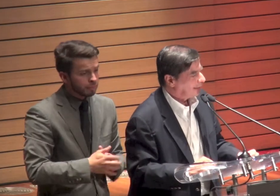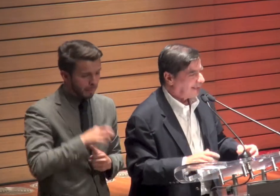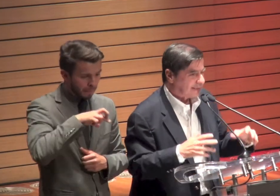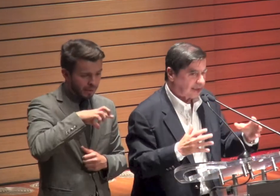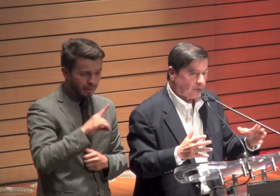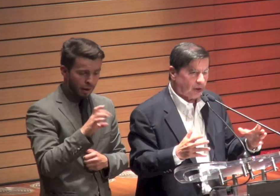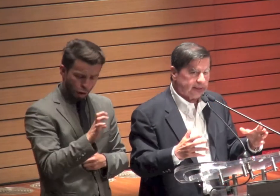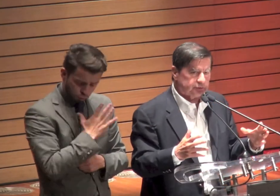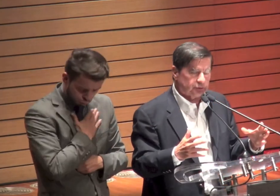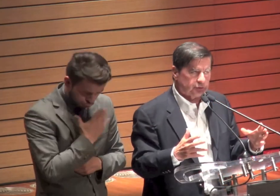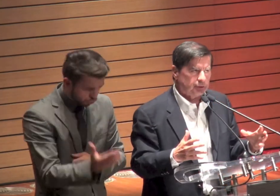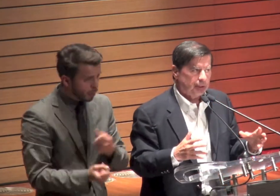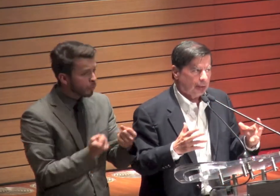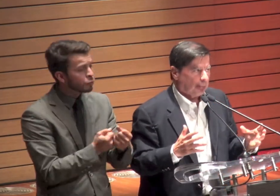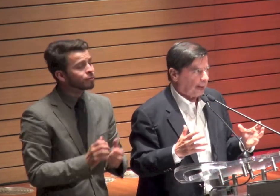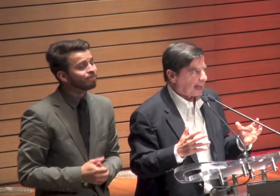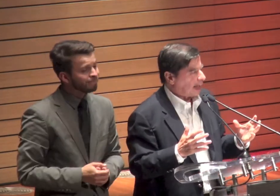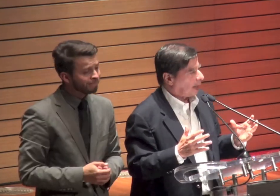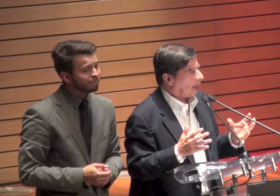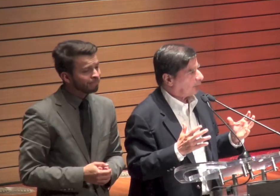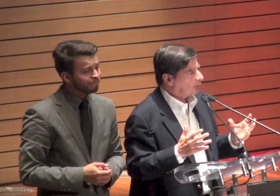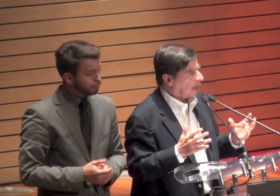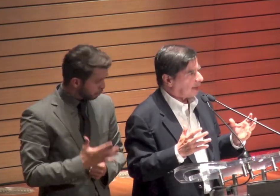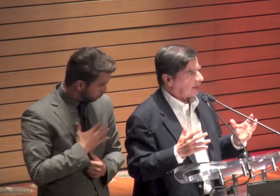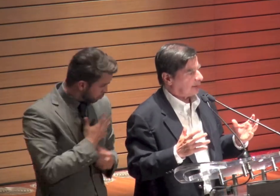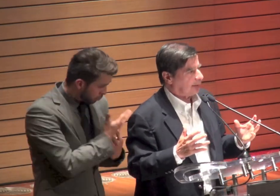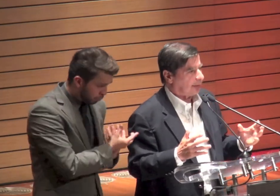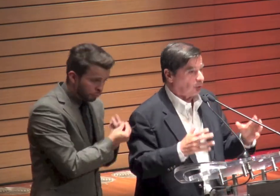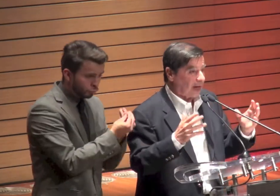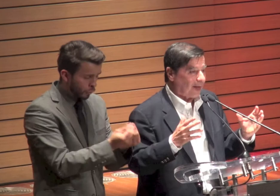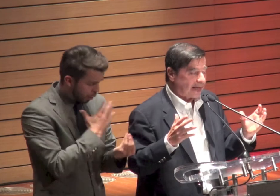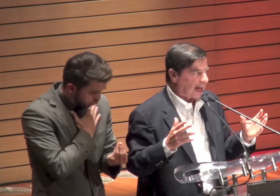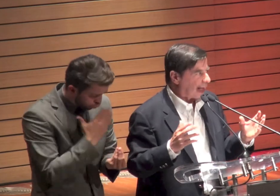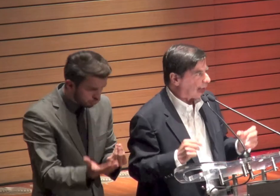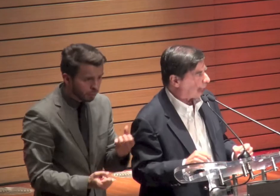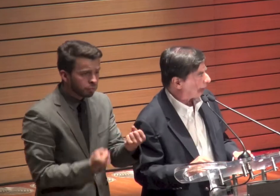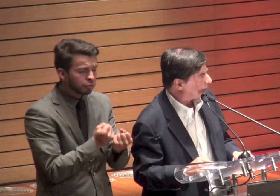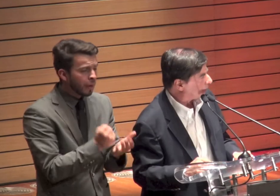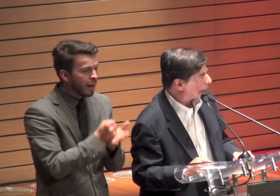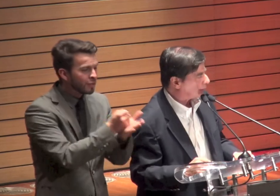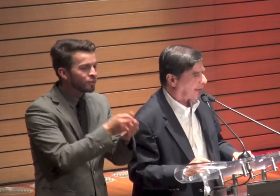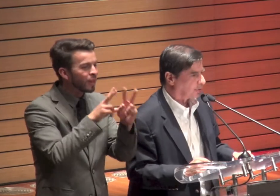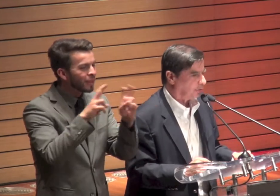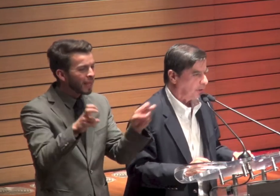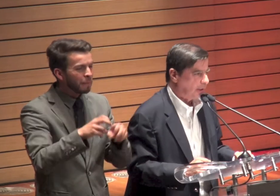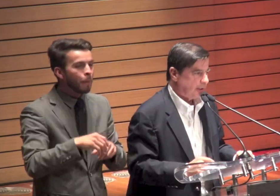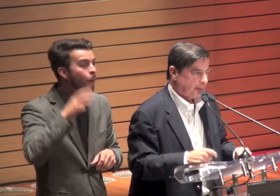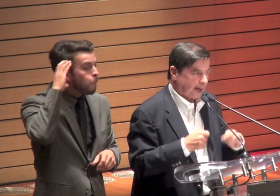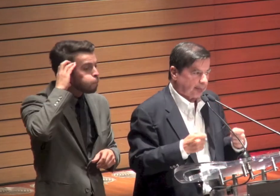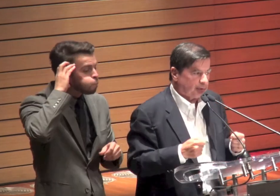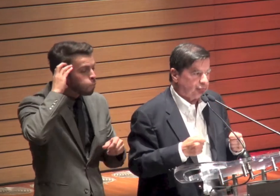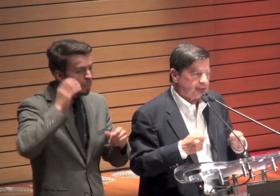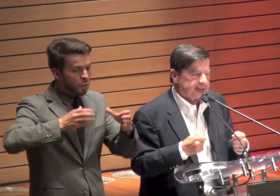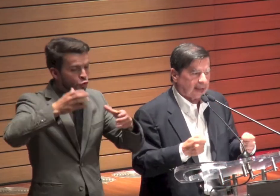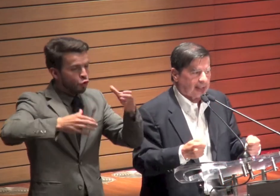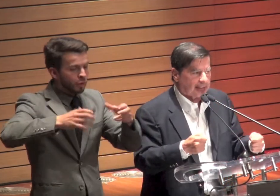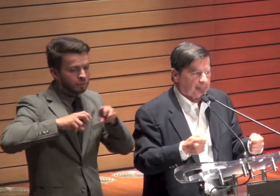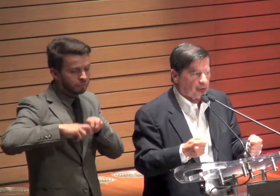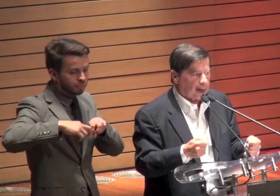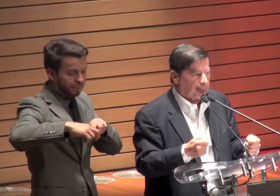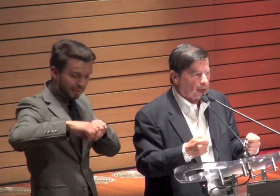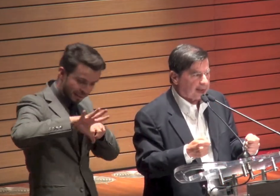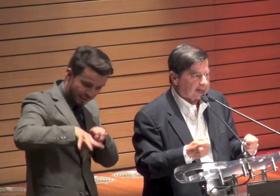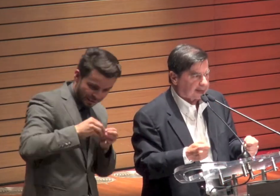PEDEX. Estamos listos para ayudar y con la bancada de paz en el Congreso para profundizar